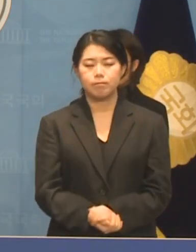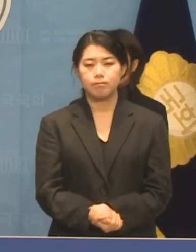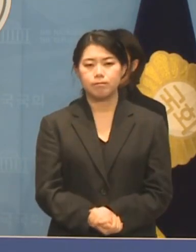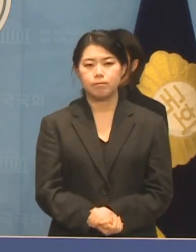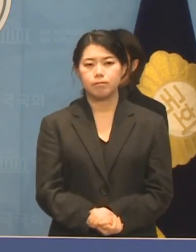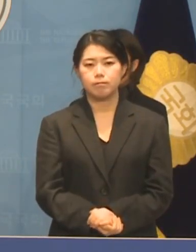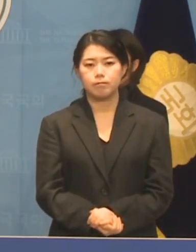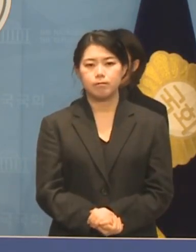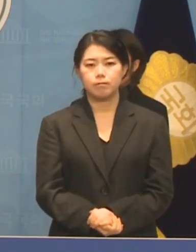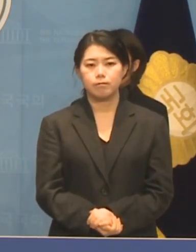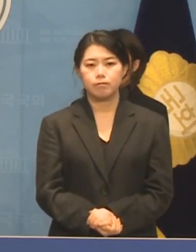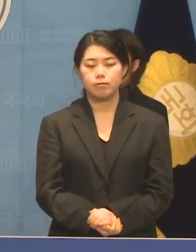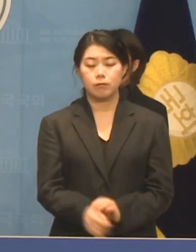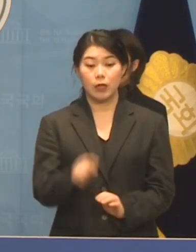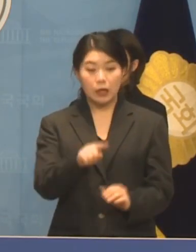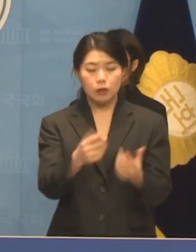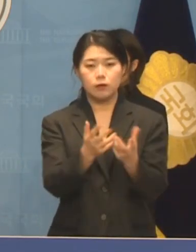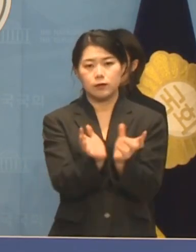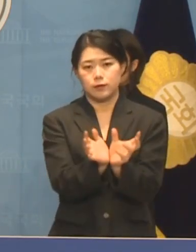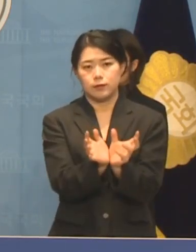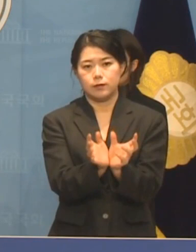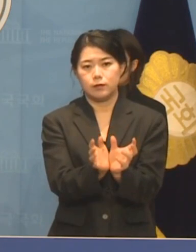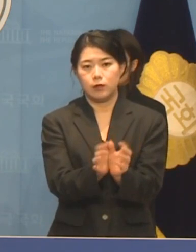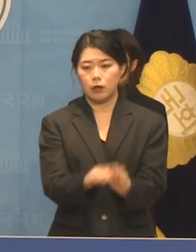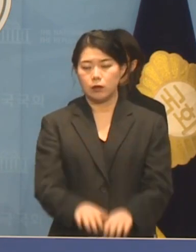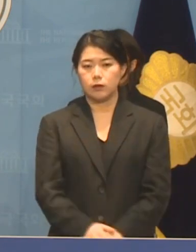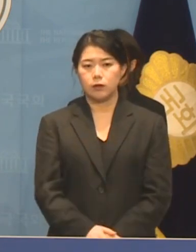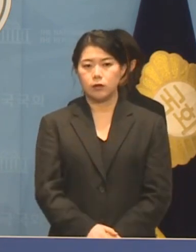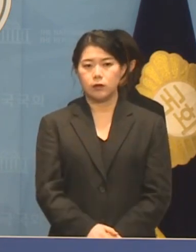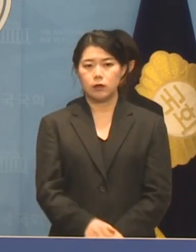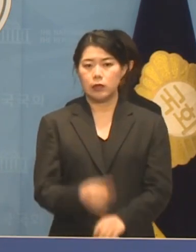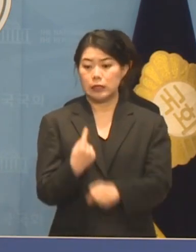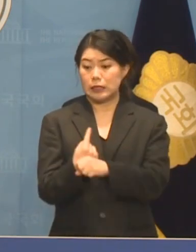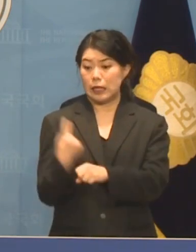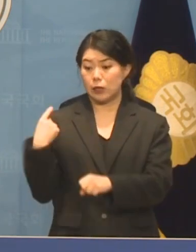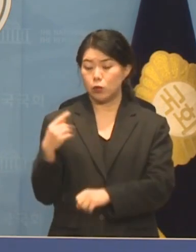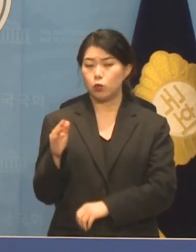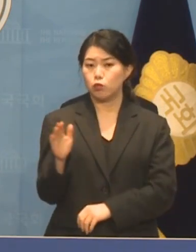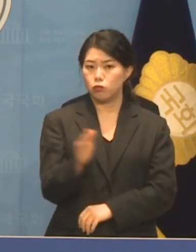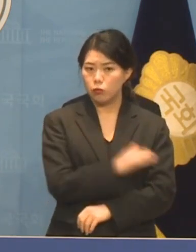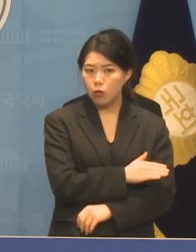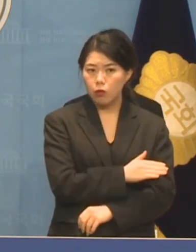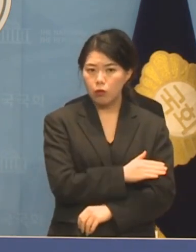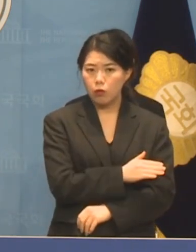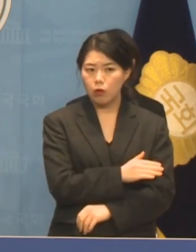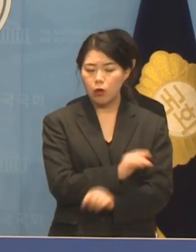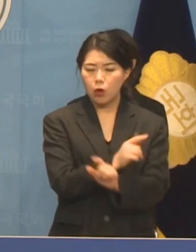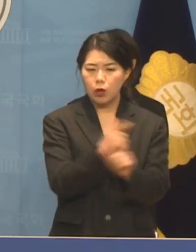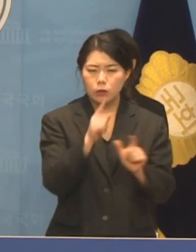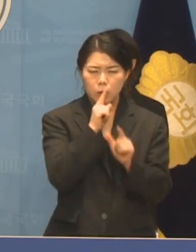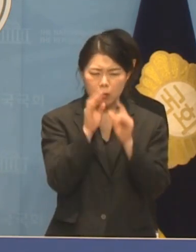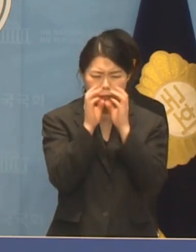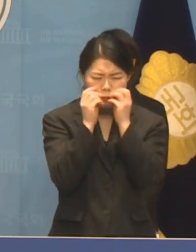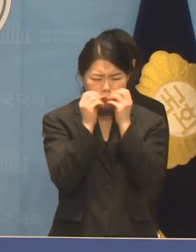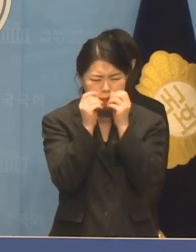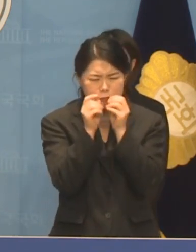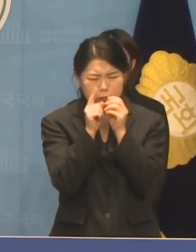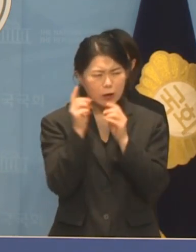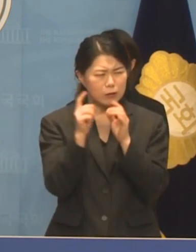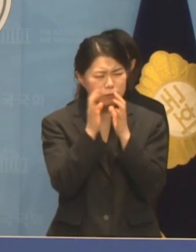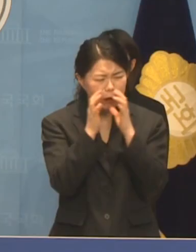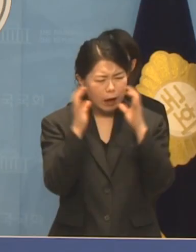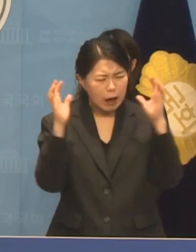이러한 훌륭한 단체가 작년부터 여러 가지 그 잡음이 들려오는 것을